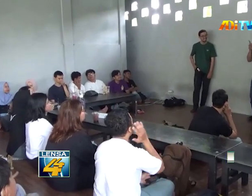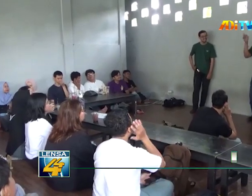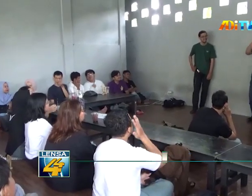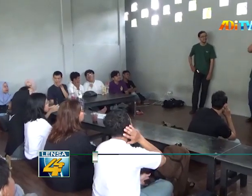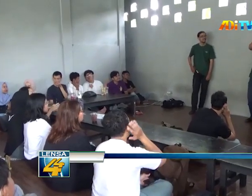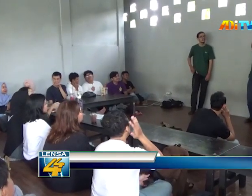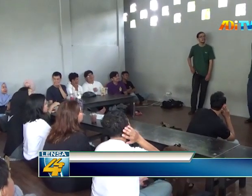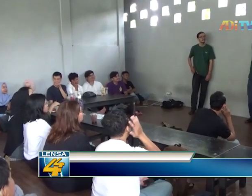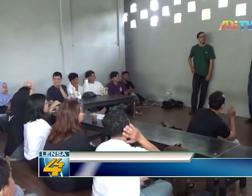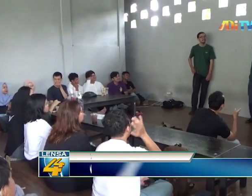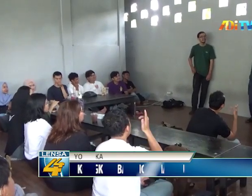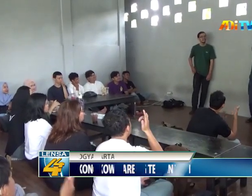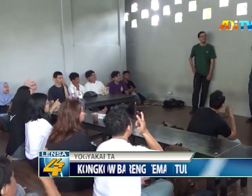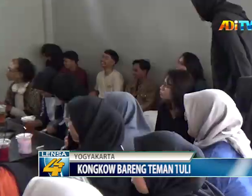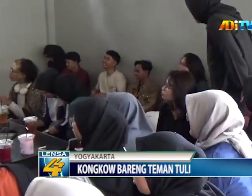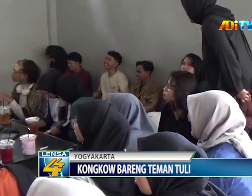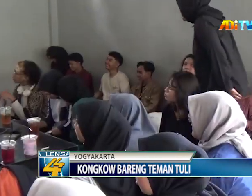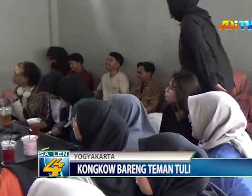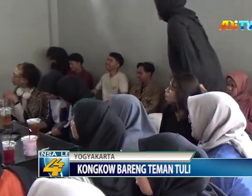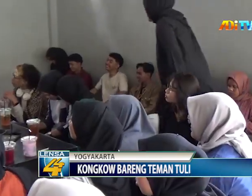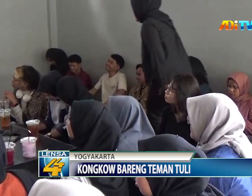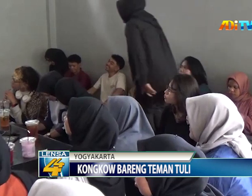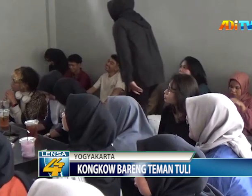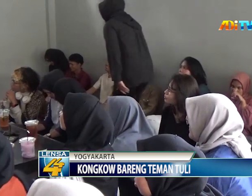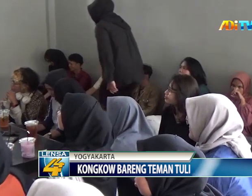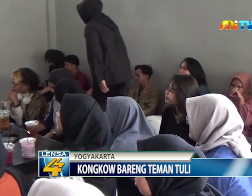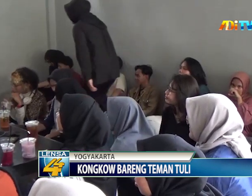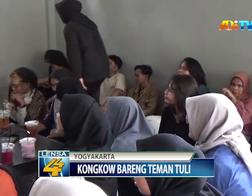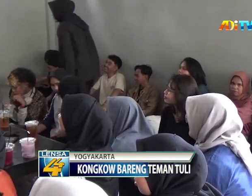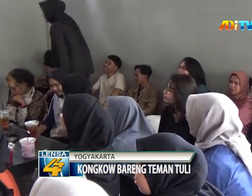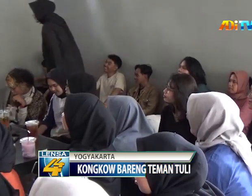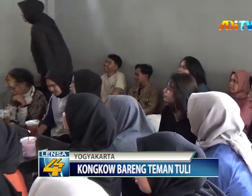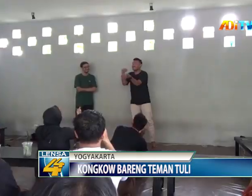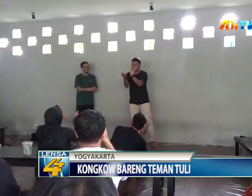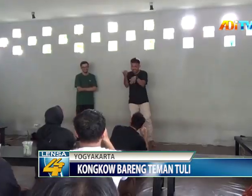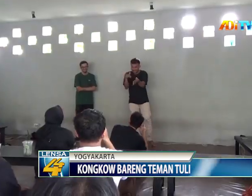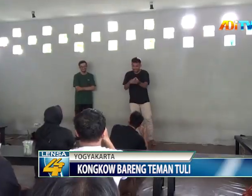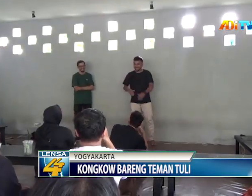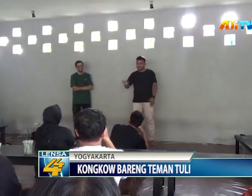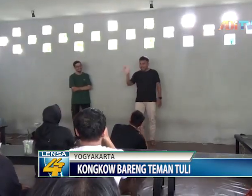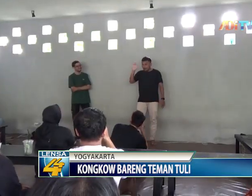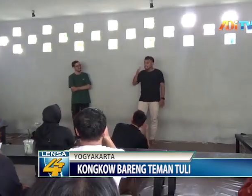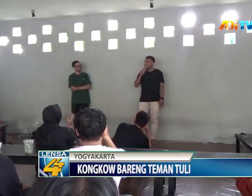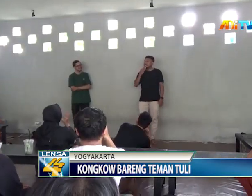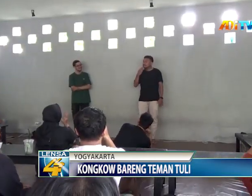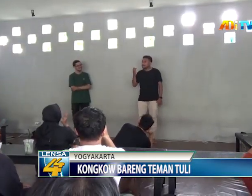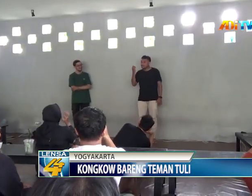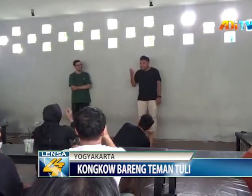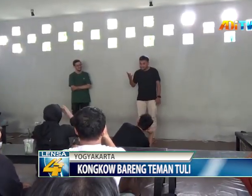danak anak-anak muda yang berasal dari berbagai daerah yang tengah tinggal di Yogyakarta para peserta ini